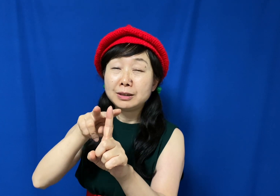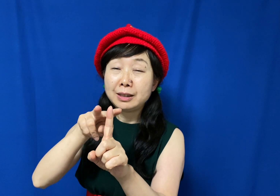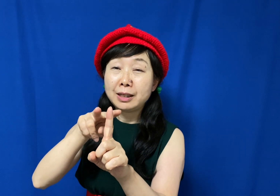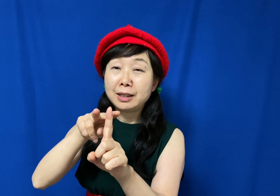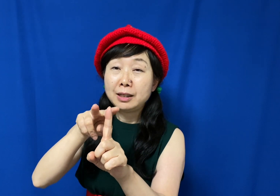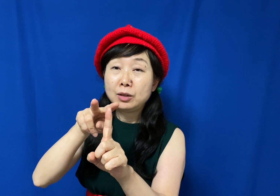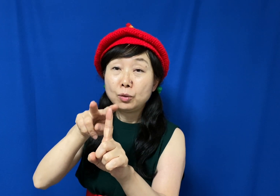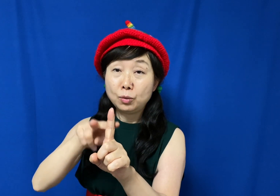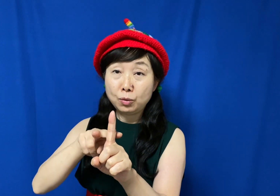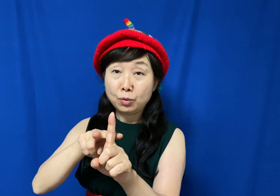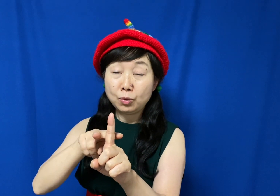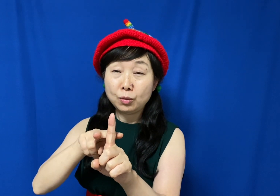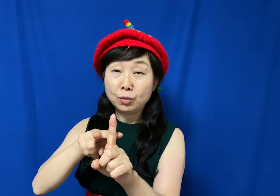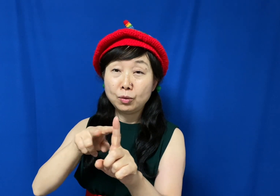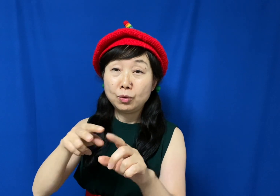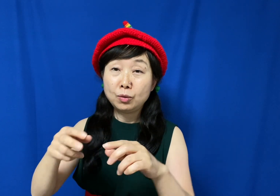で、こう